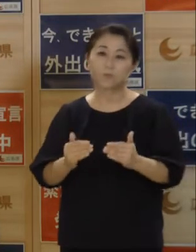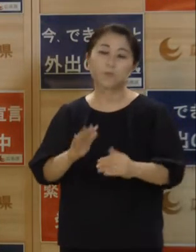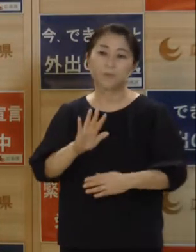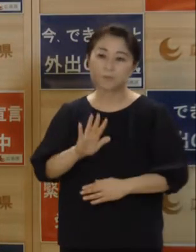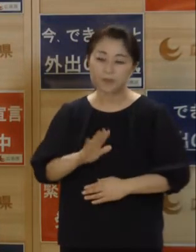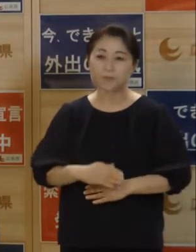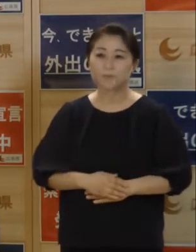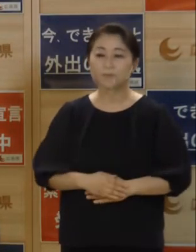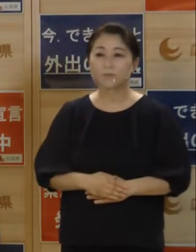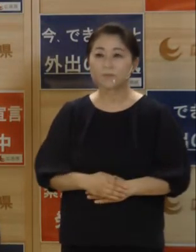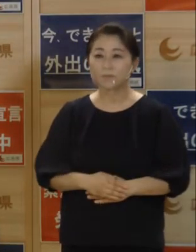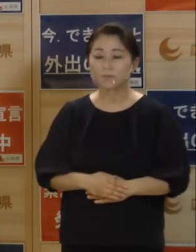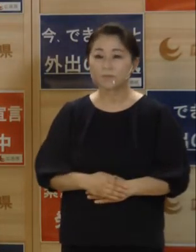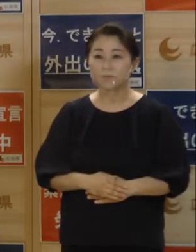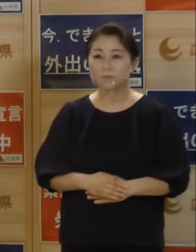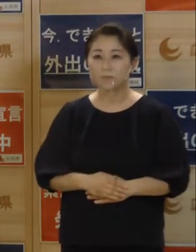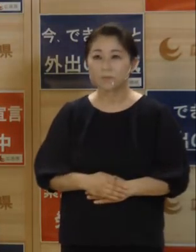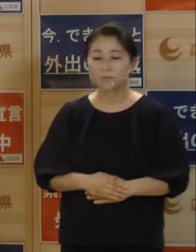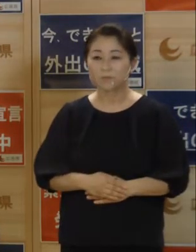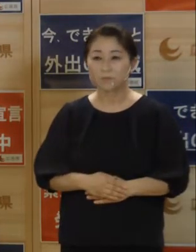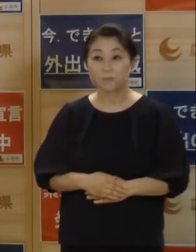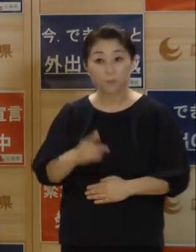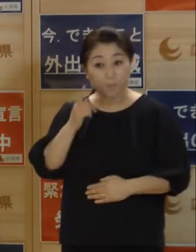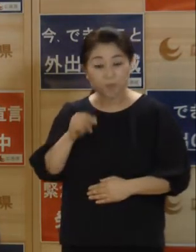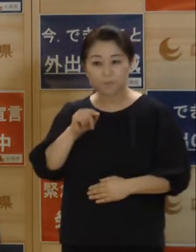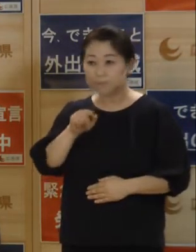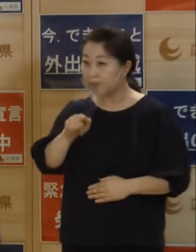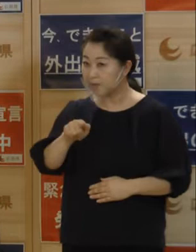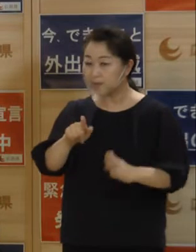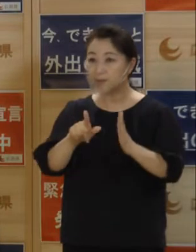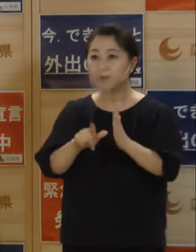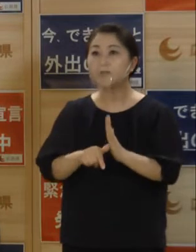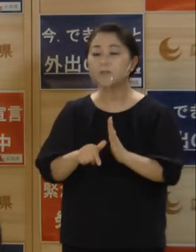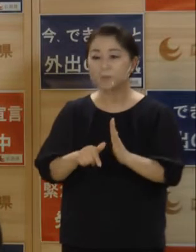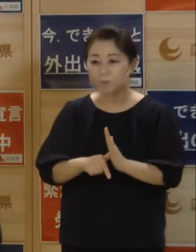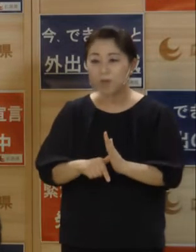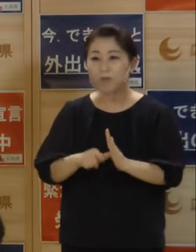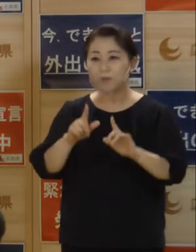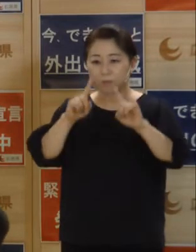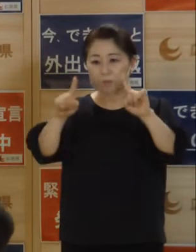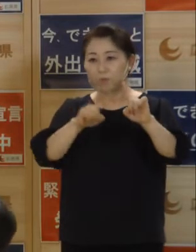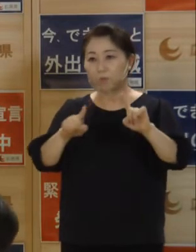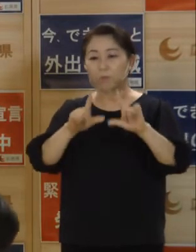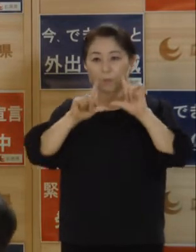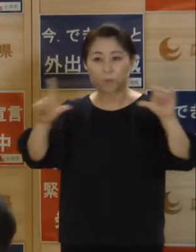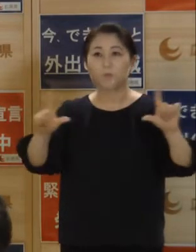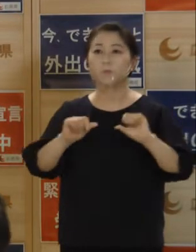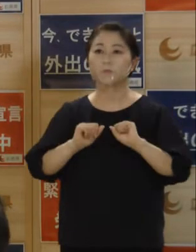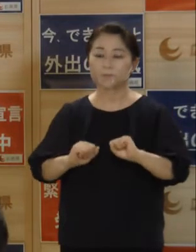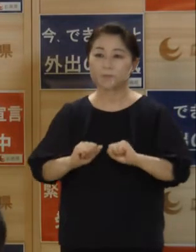。で、命令を行えばですね、その旨を公表したいと。